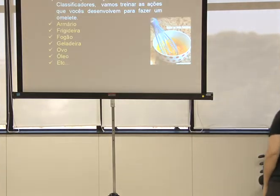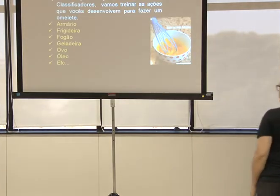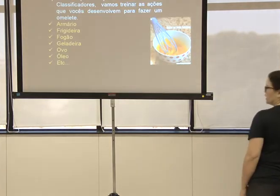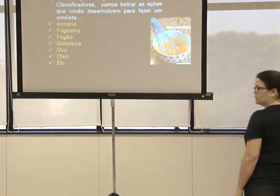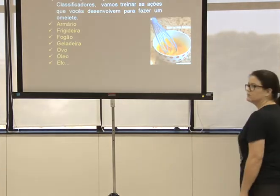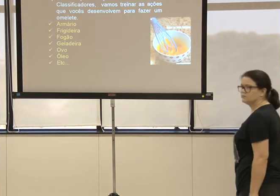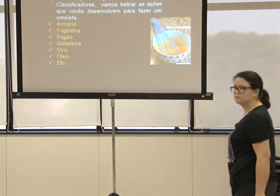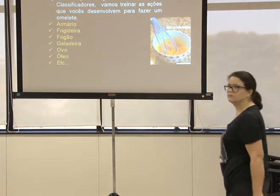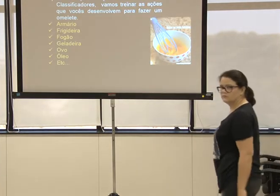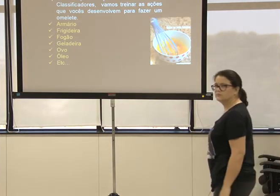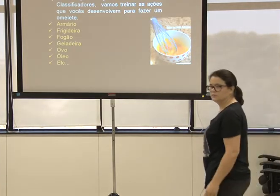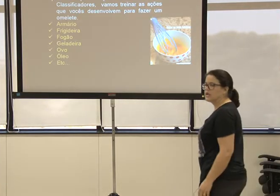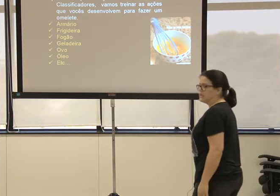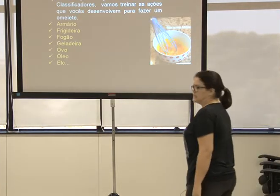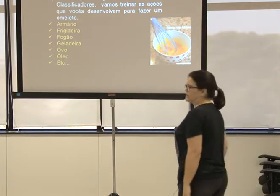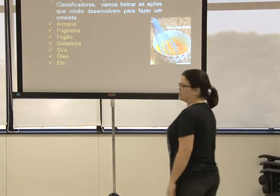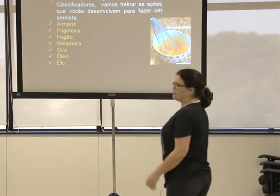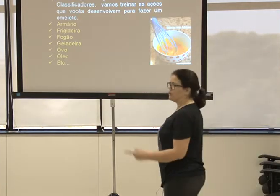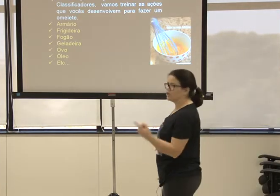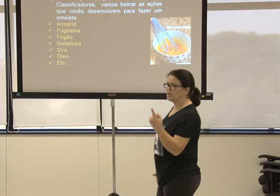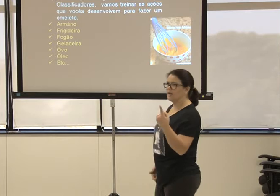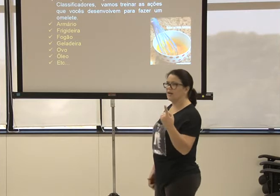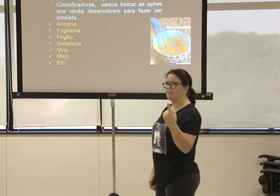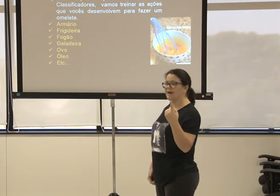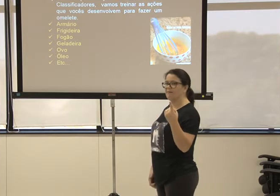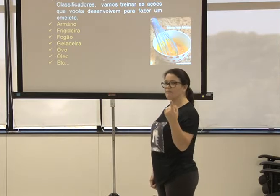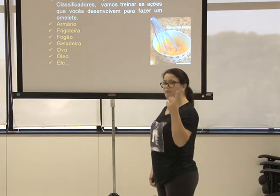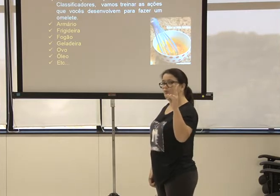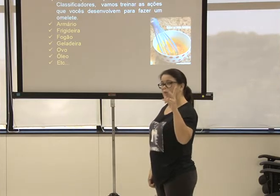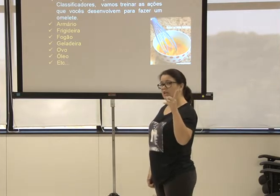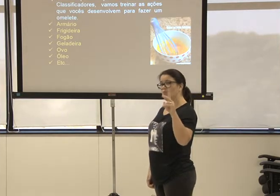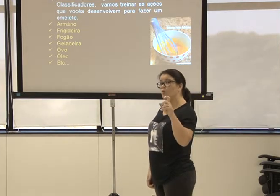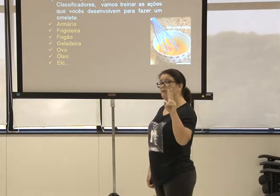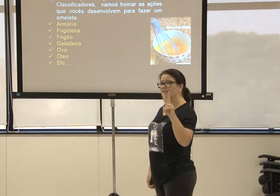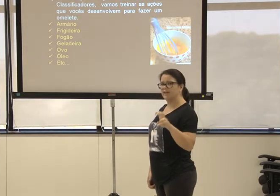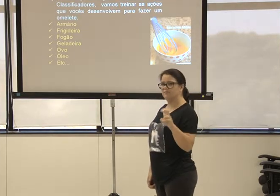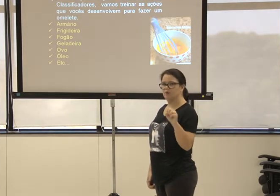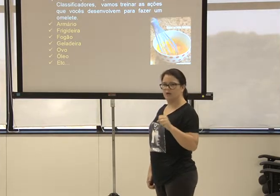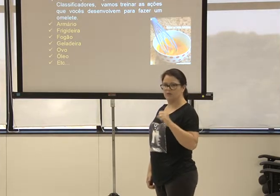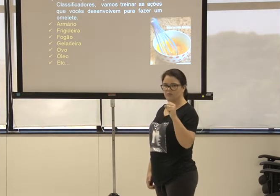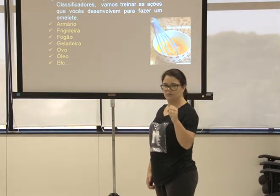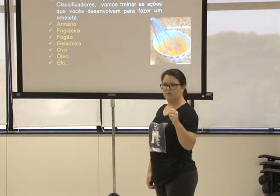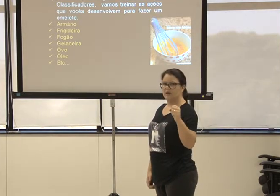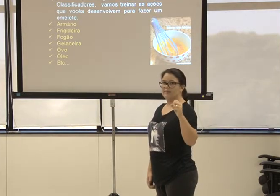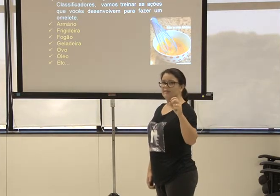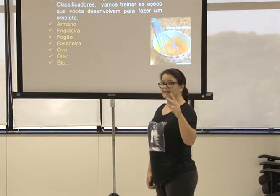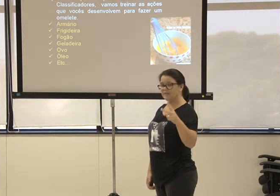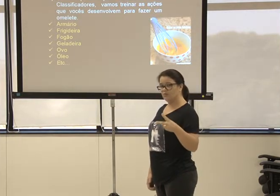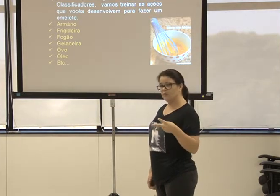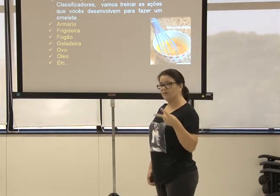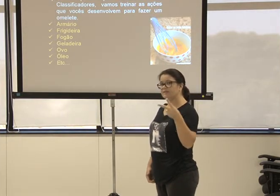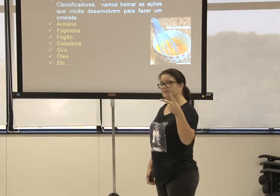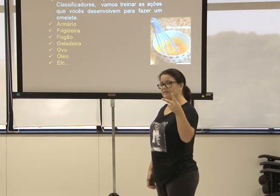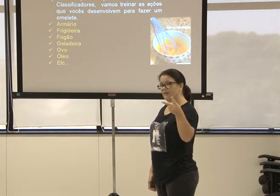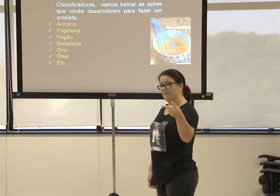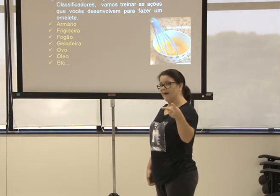Bloqueio. Você pode pagar um mínimo uma vez por ano. Na segunda vez que você vai